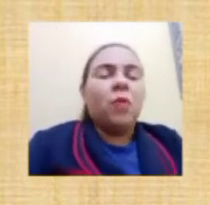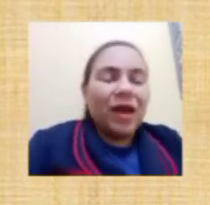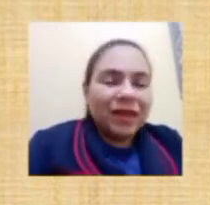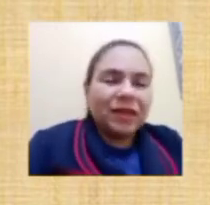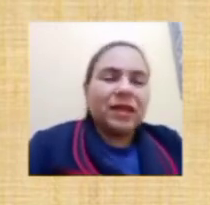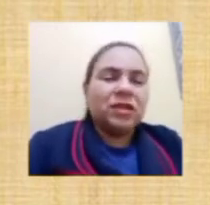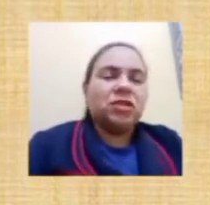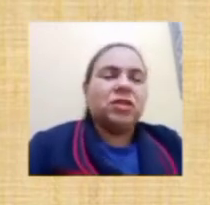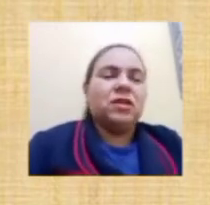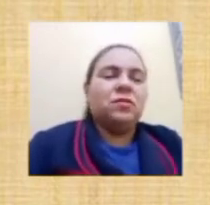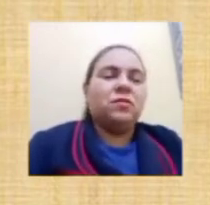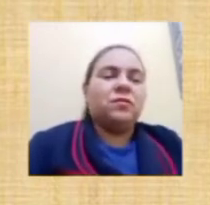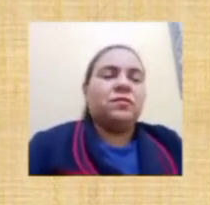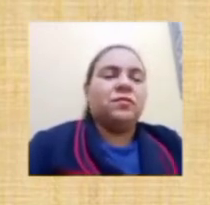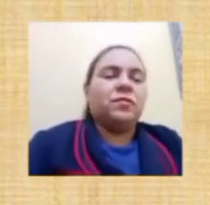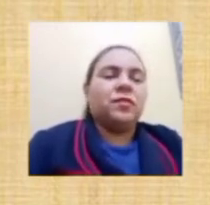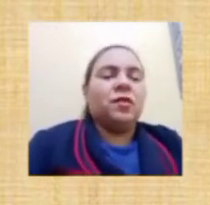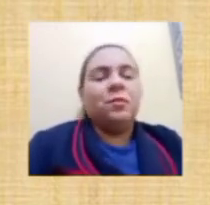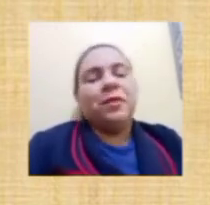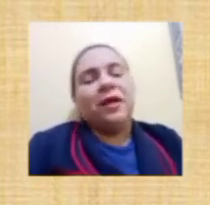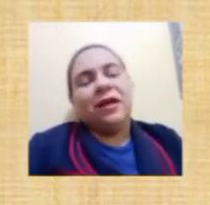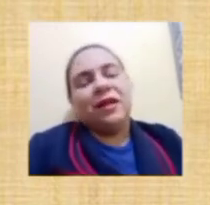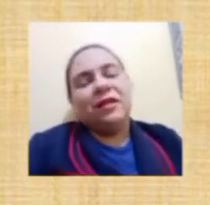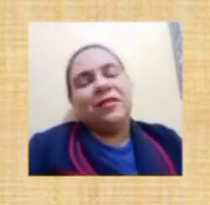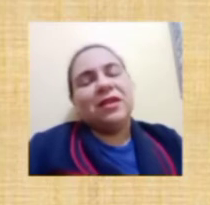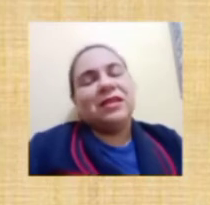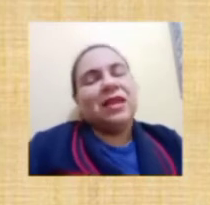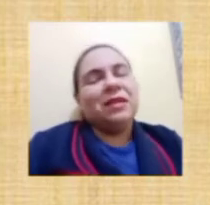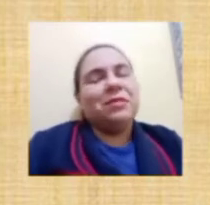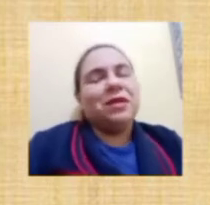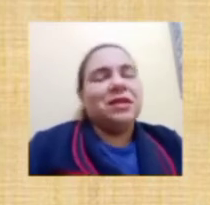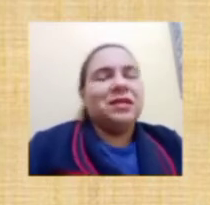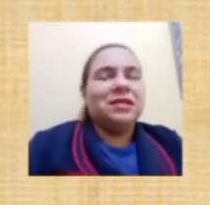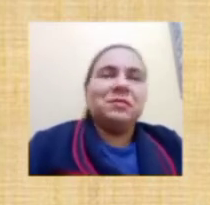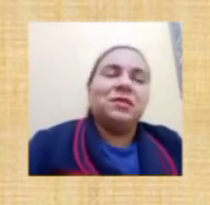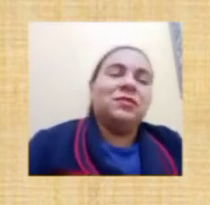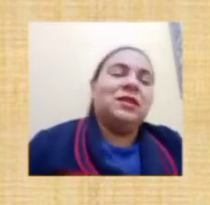Tudo bem, meus amores? Deu para compreender? Então vamos lá.